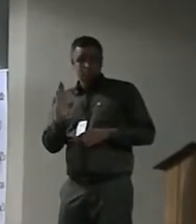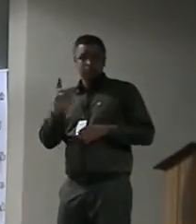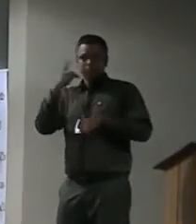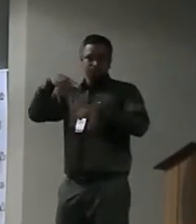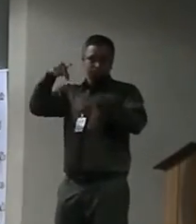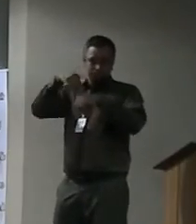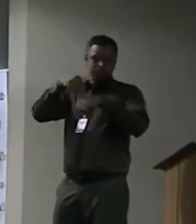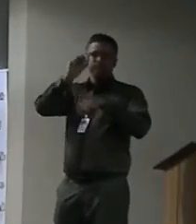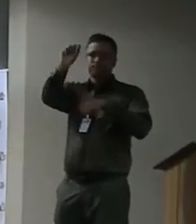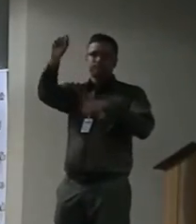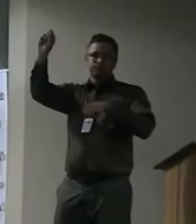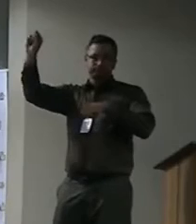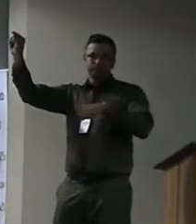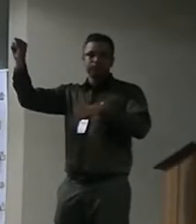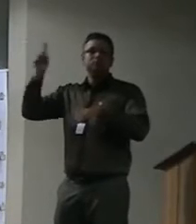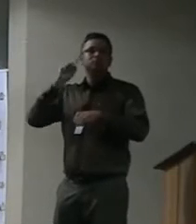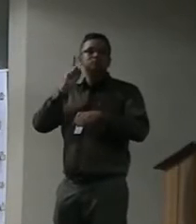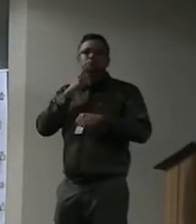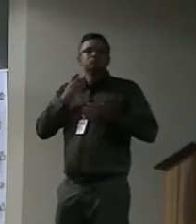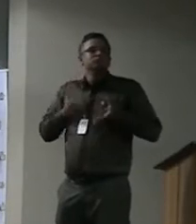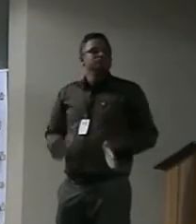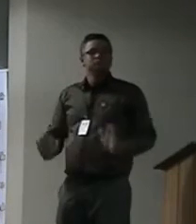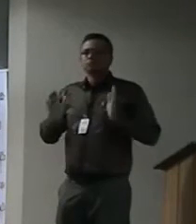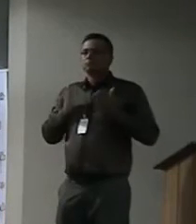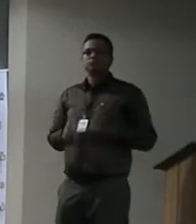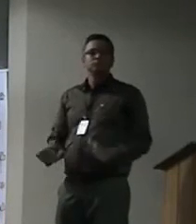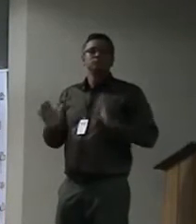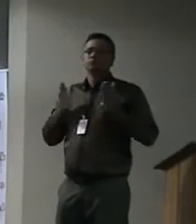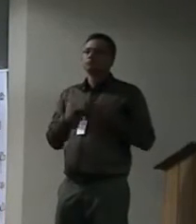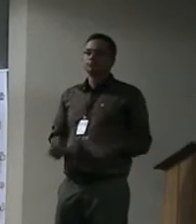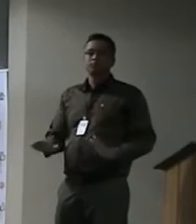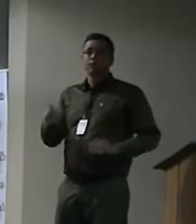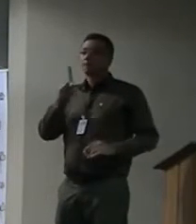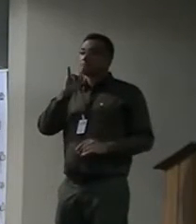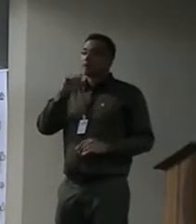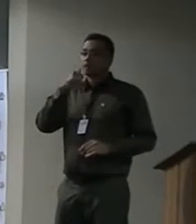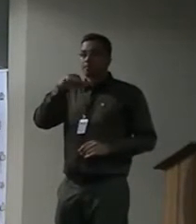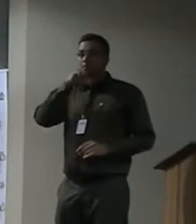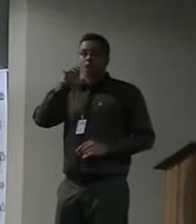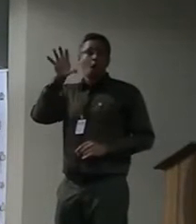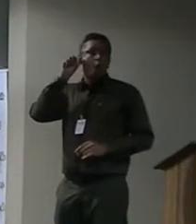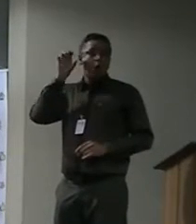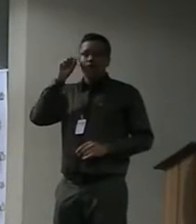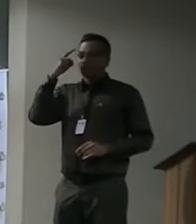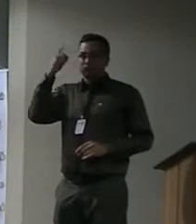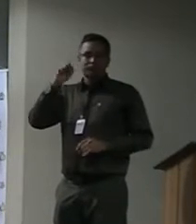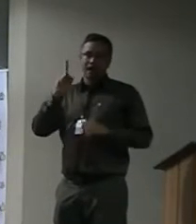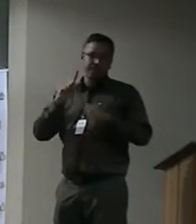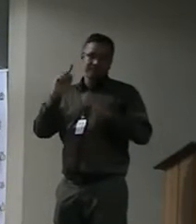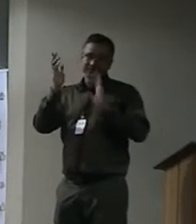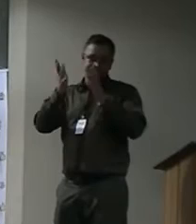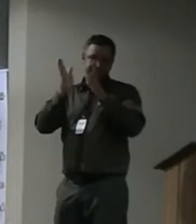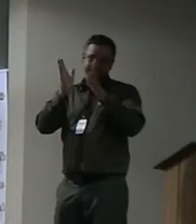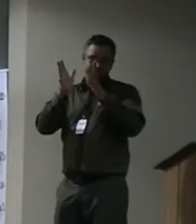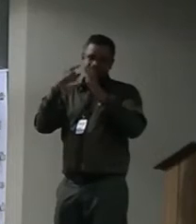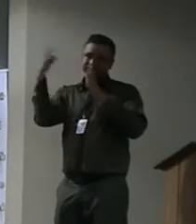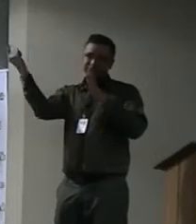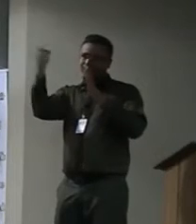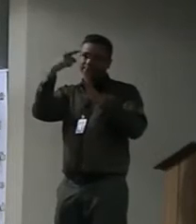maioria das crianças surdas nascem em lares que os pais são ouvintes e não são falantes da língua. Isso é uma problemática muito grande.